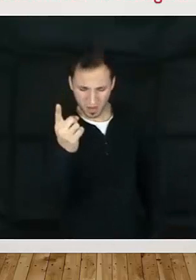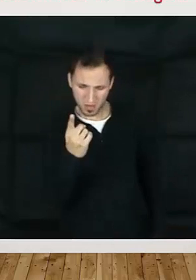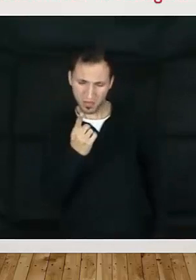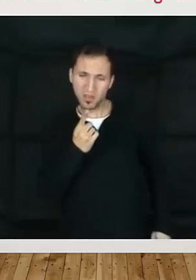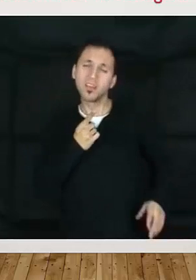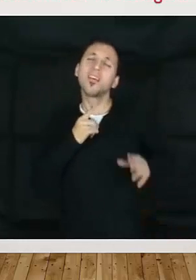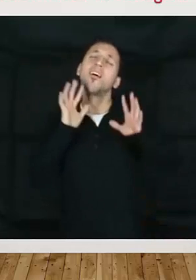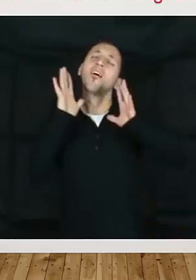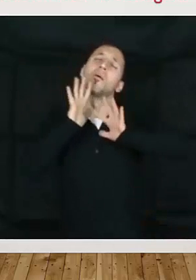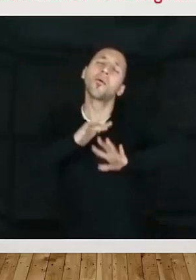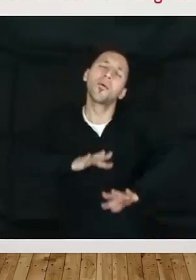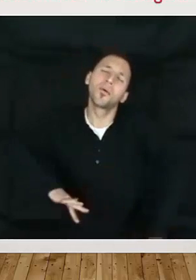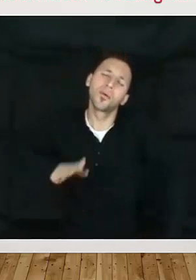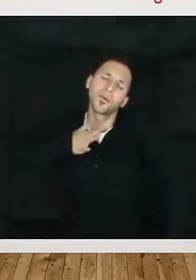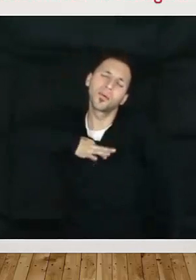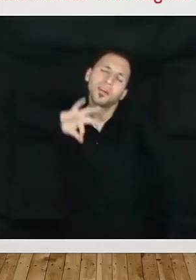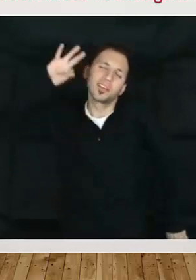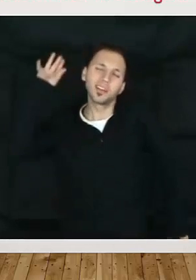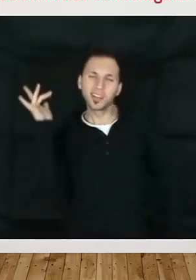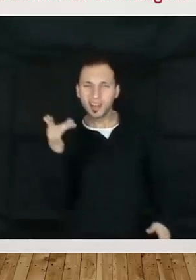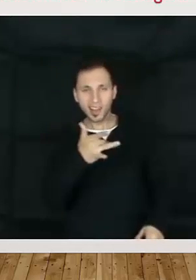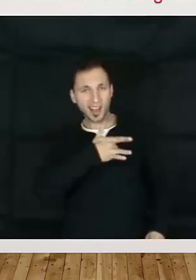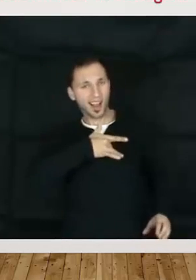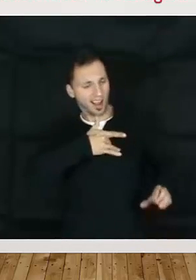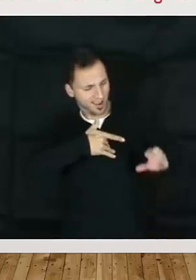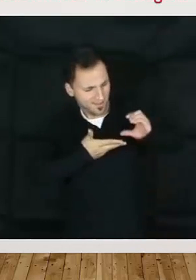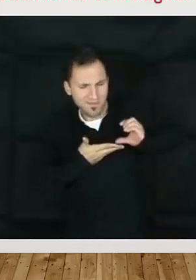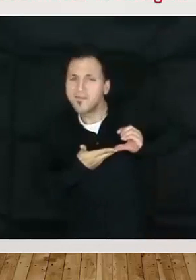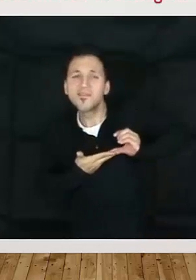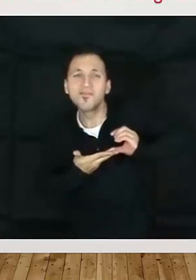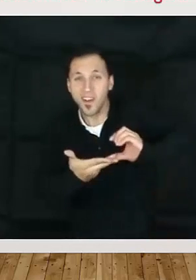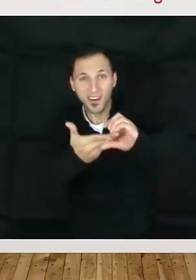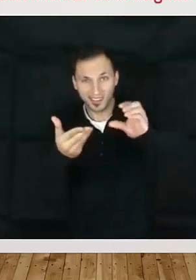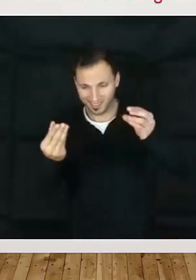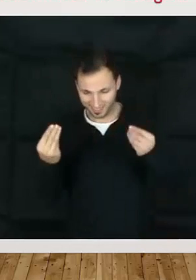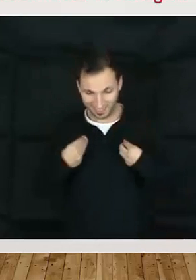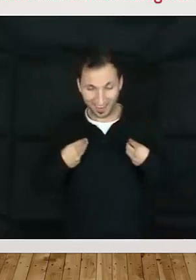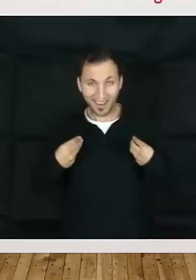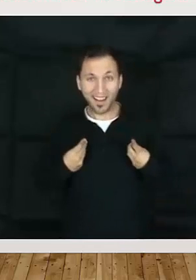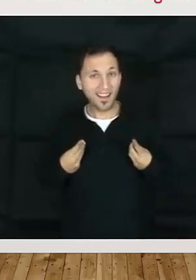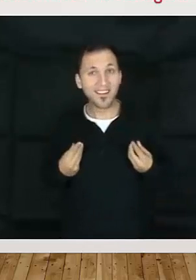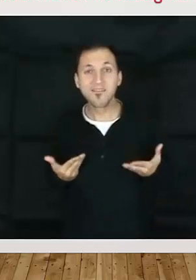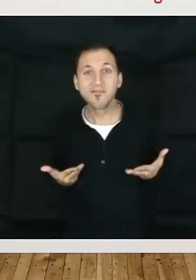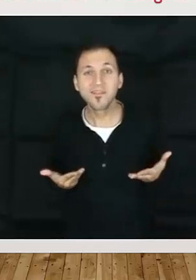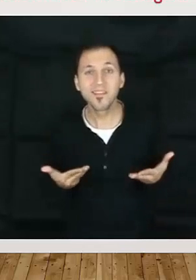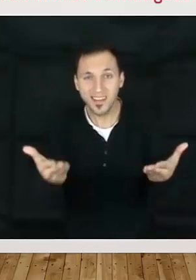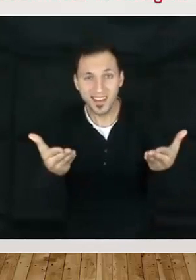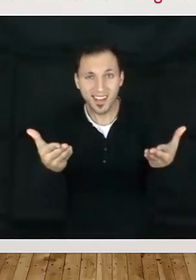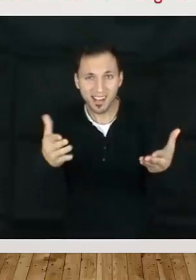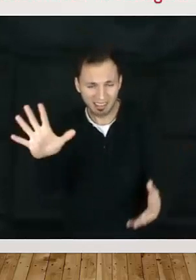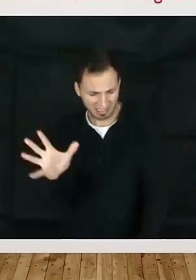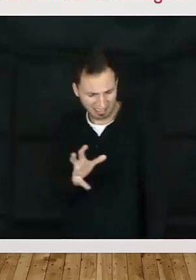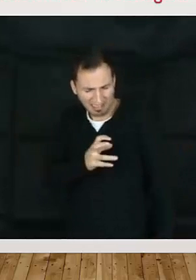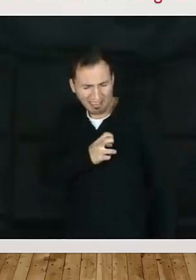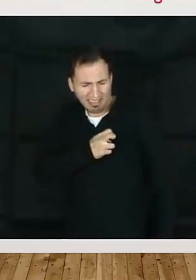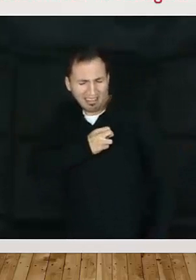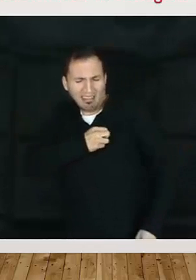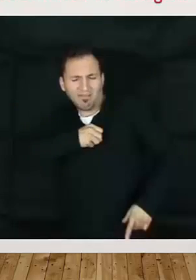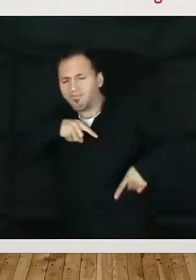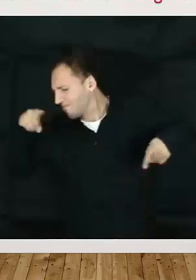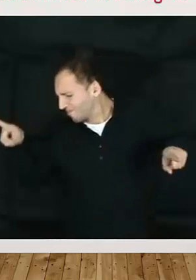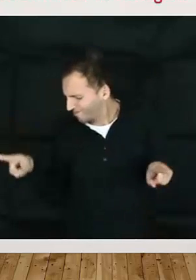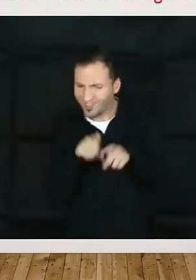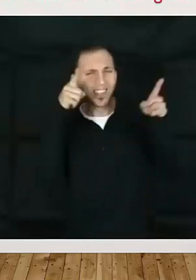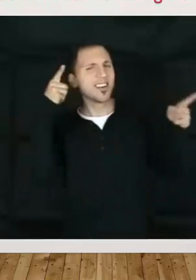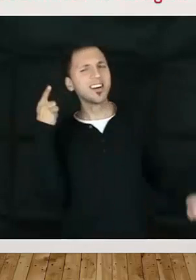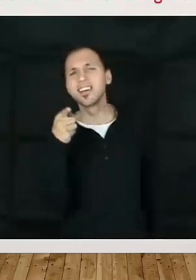personas sordas y de personas que no comprenden signos mostraron patrones equivalentes para cada clase de estímulo